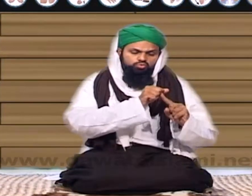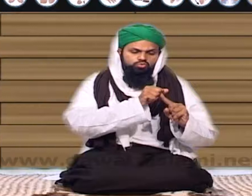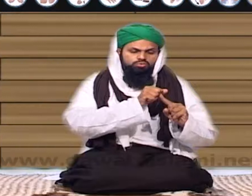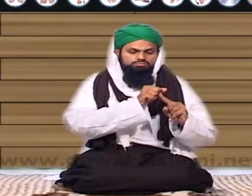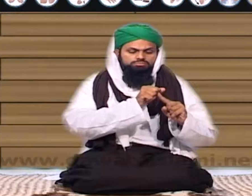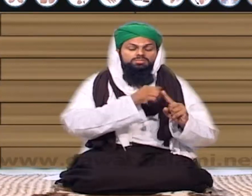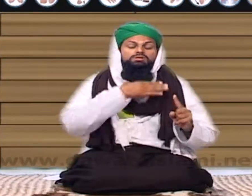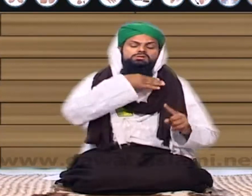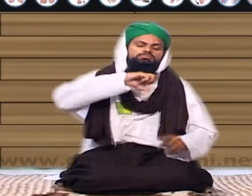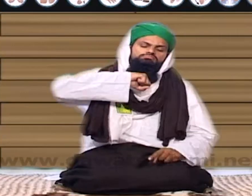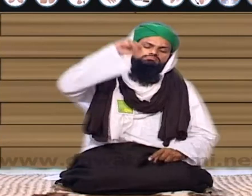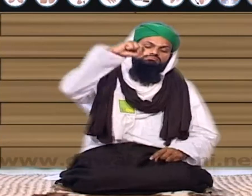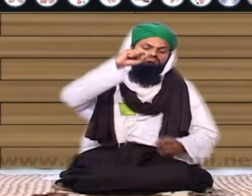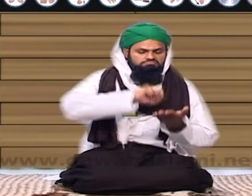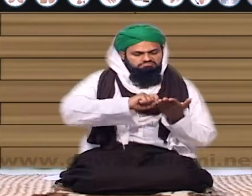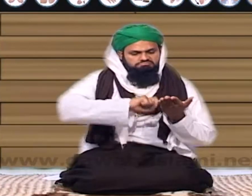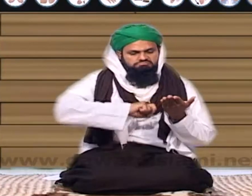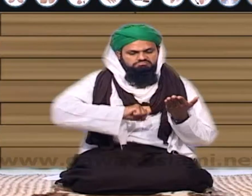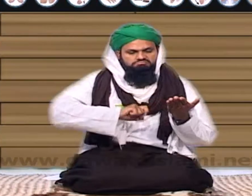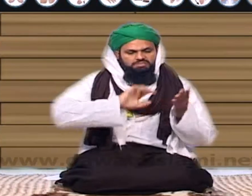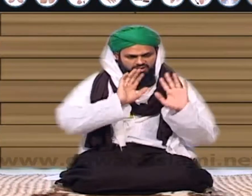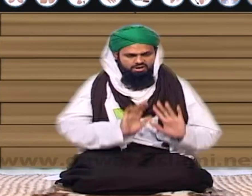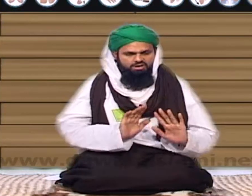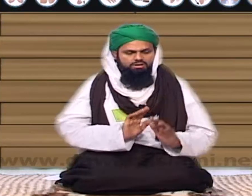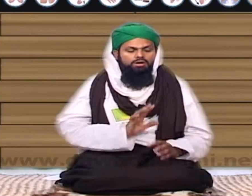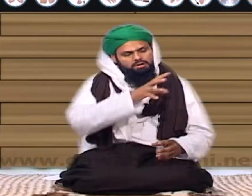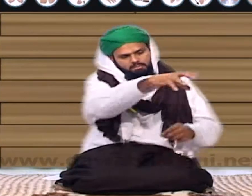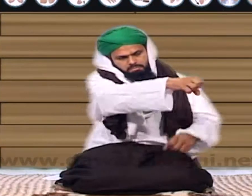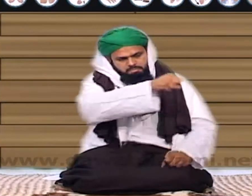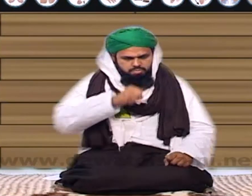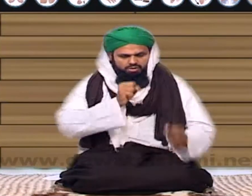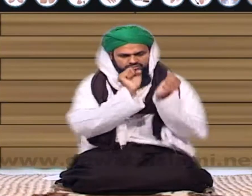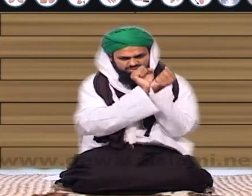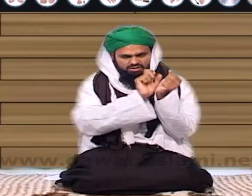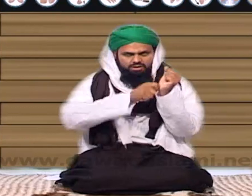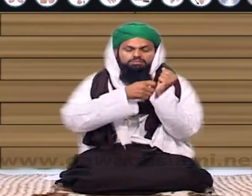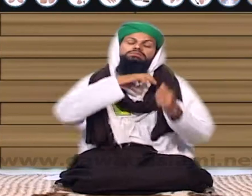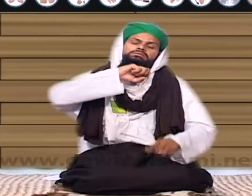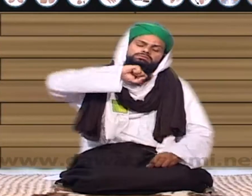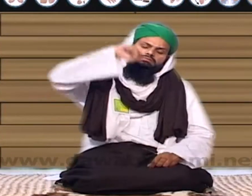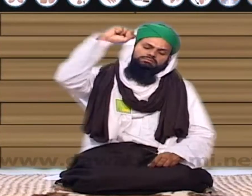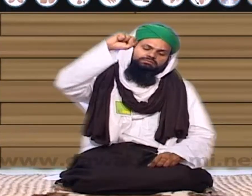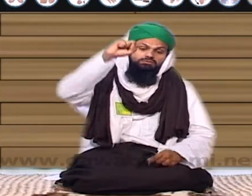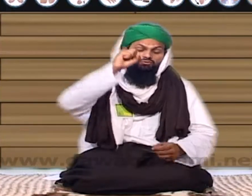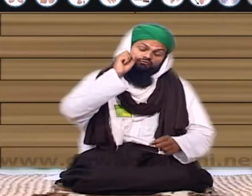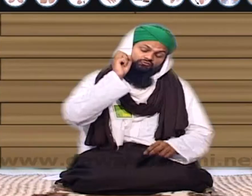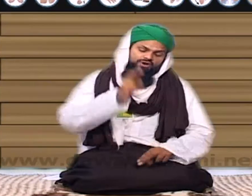جائے اور اس کو سزائے موت بھی سنا دی جائے کہ اس کو گرفتار کر کے لاؤ اور اس کو مطلب سزائے موت دی جائے